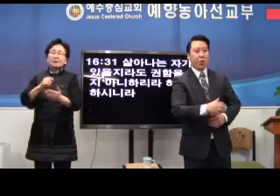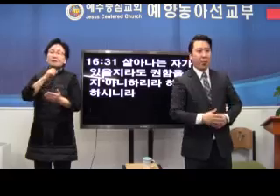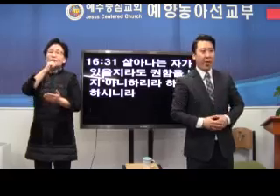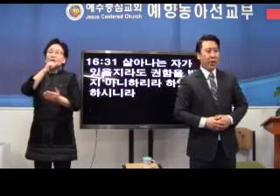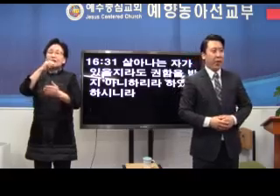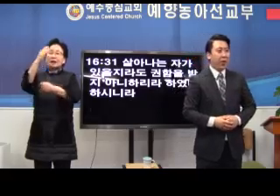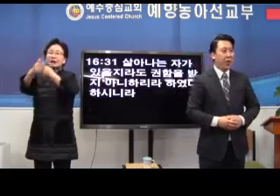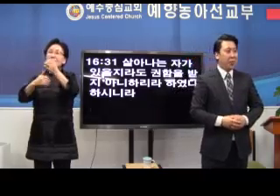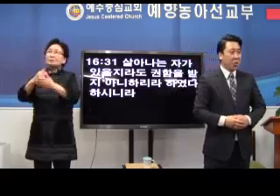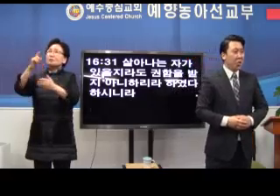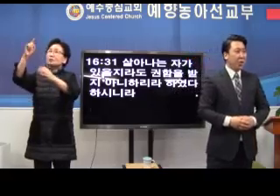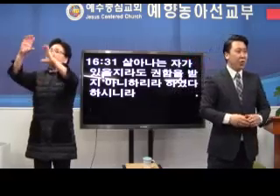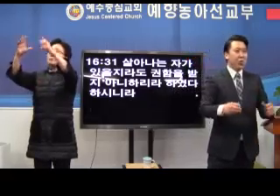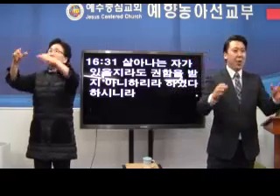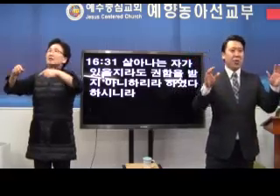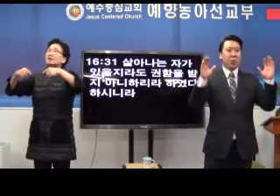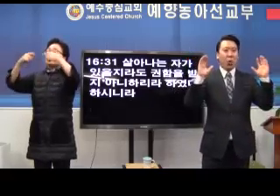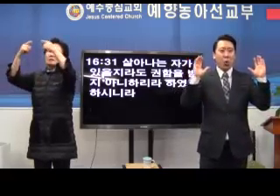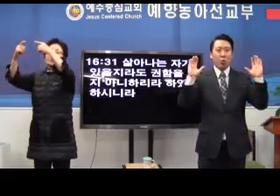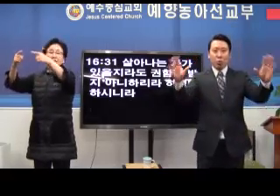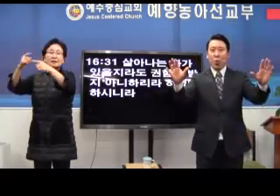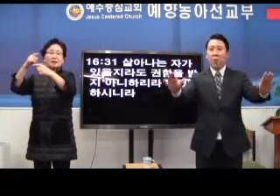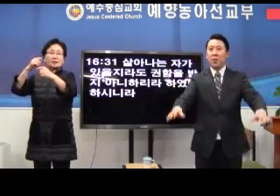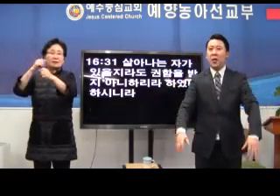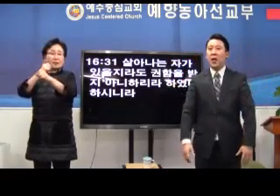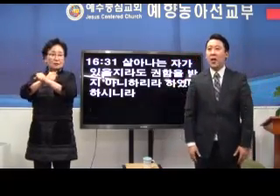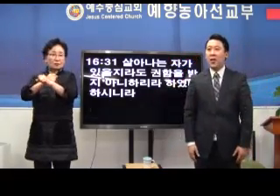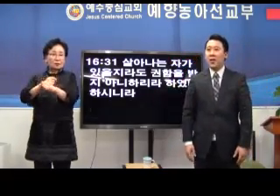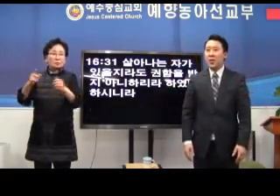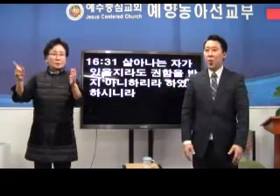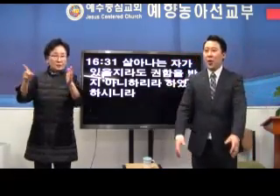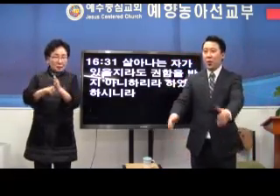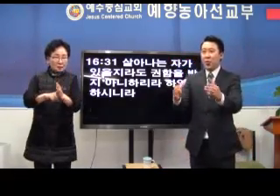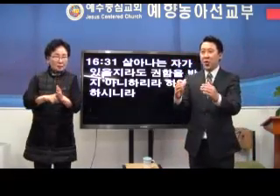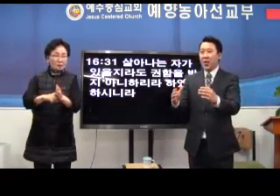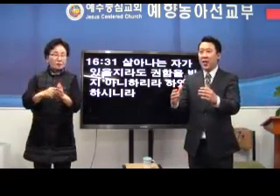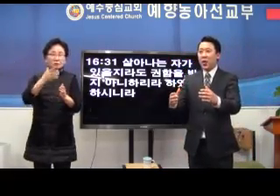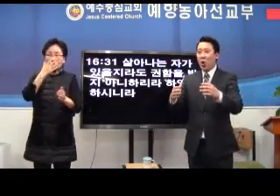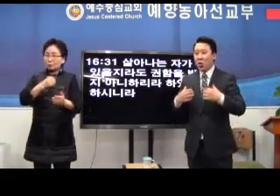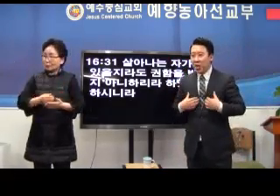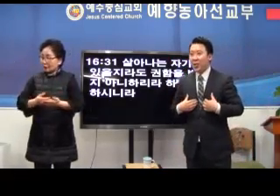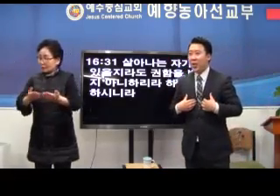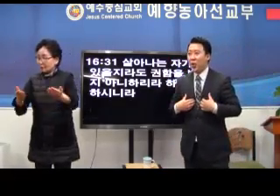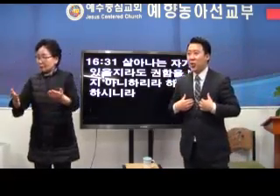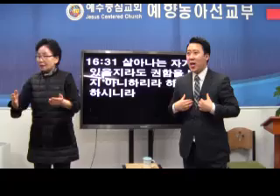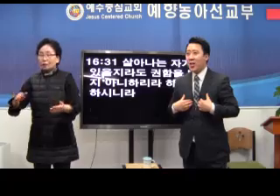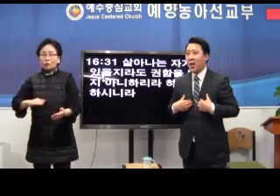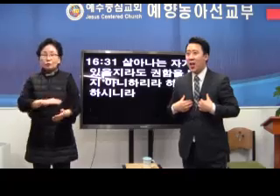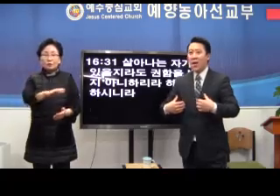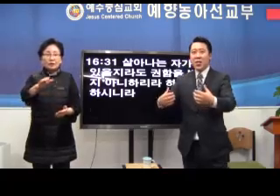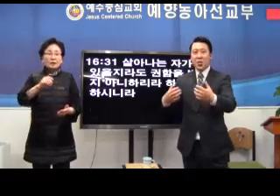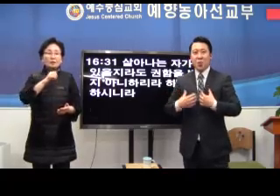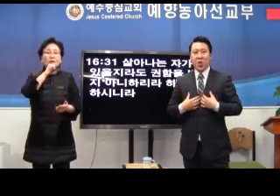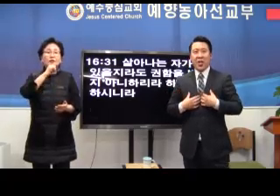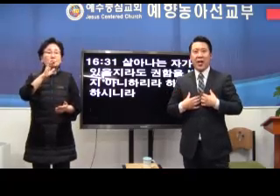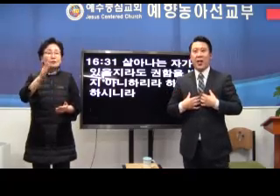천국에 보낸 걸 믿으시길 주님의 이름으로 축복합니다. 저와 여러분들이 거지가 되는 것이 아니라 심령이 가난한